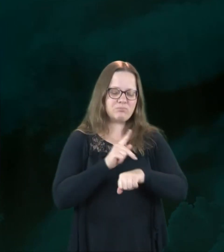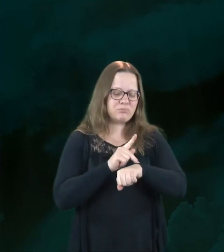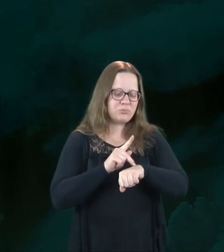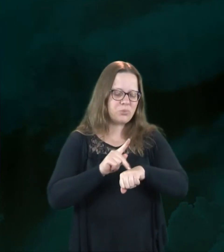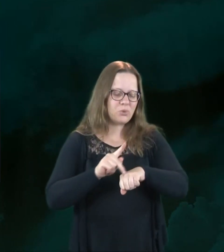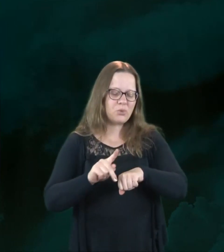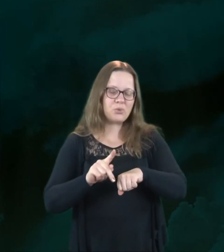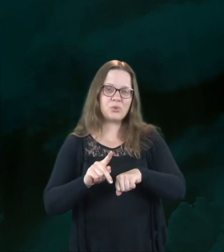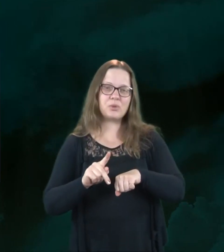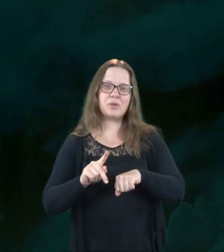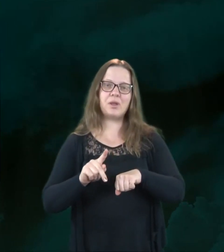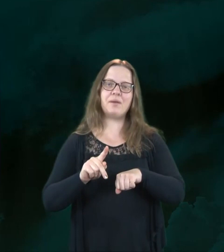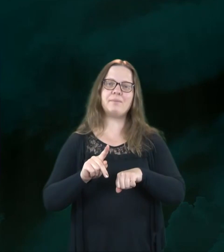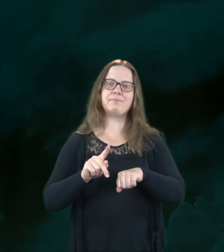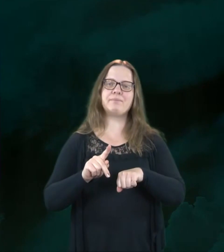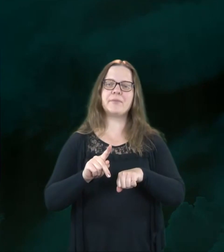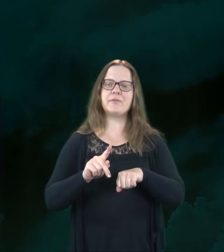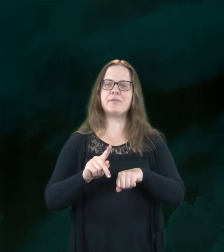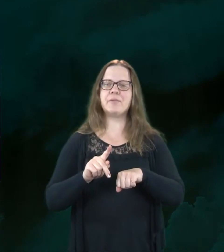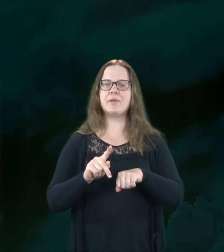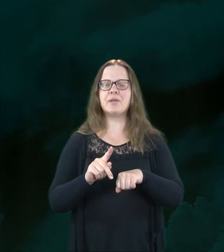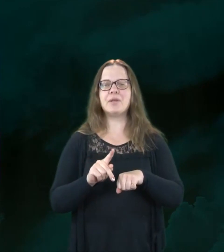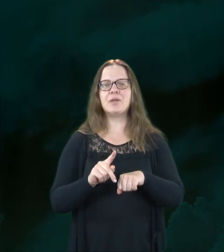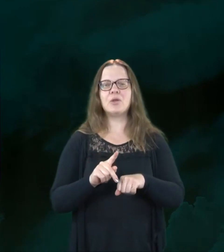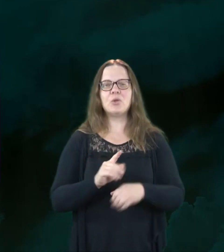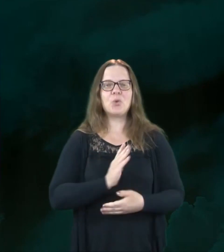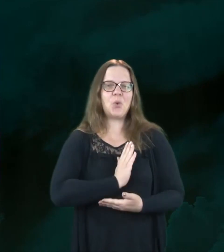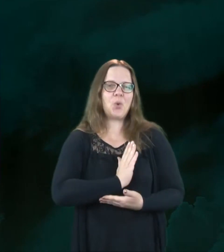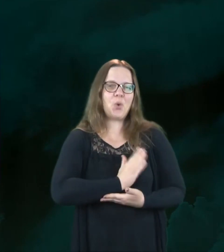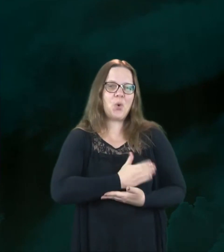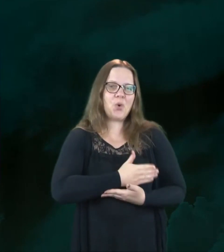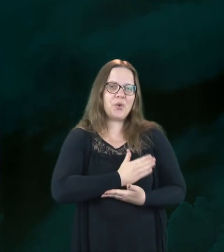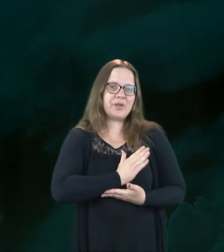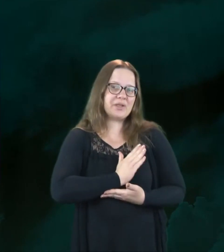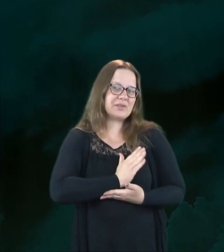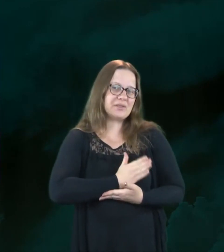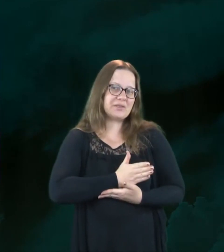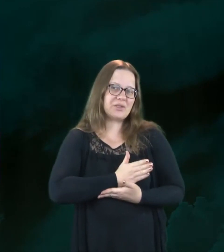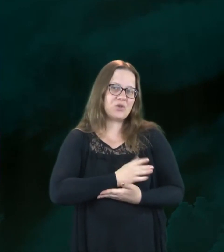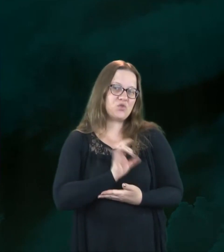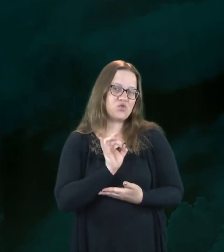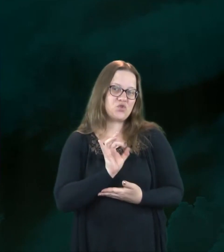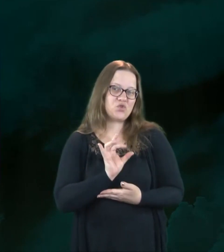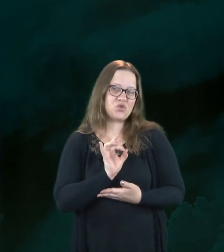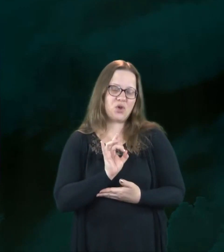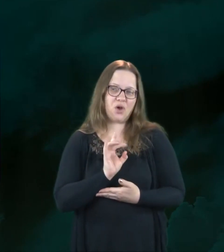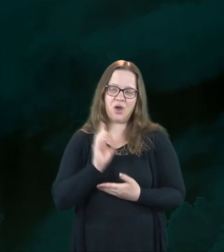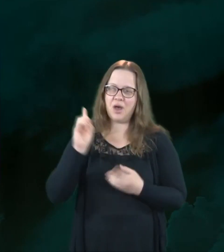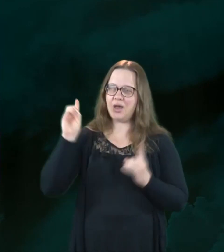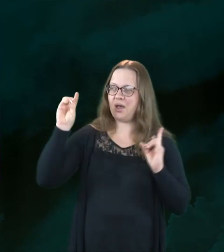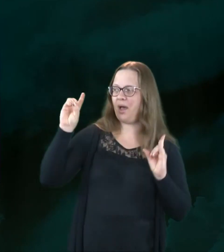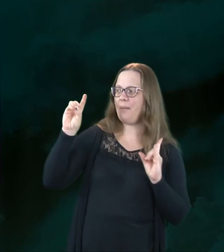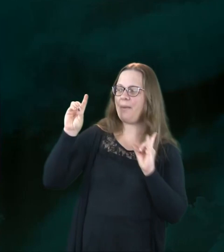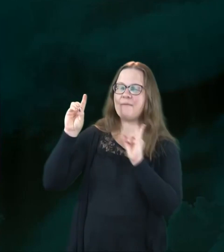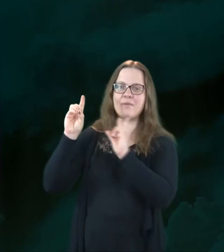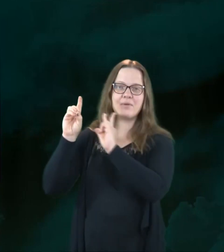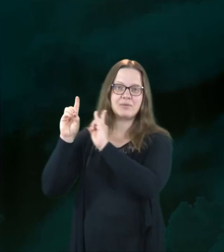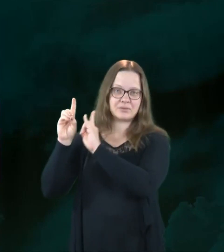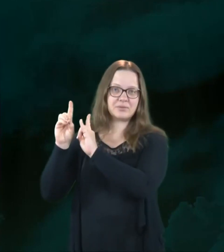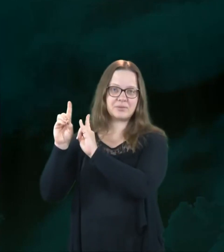uma virgem que só tinha no seu coração o seu noivo, o seu marido. Era de